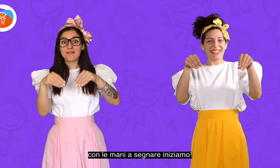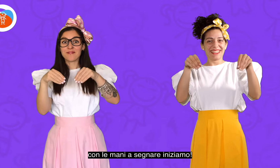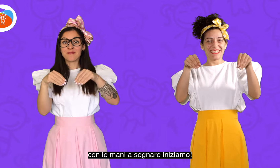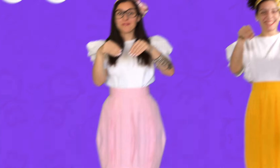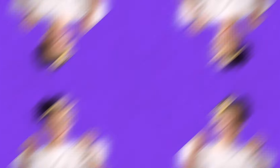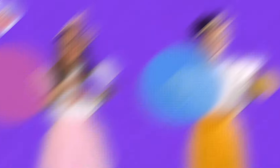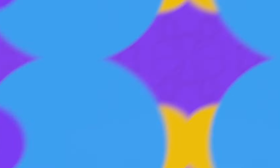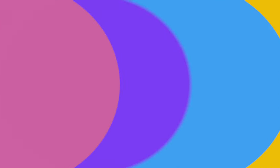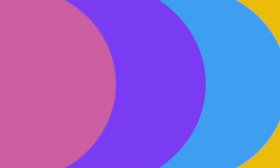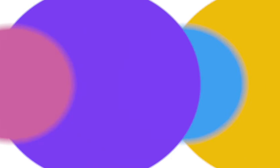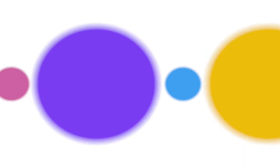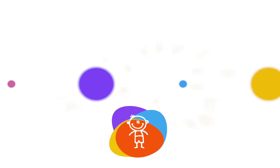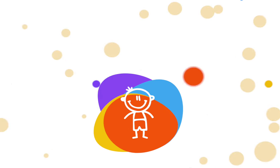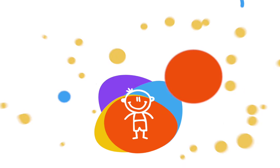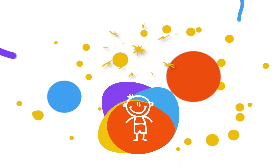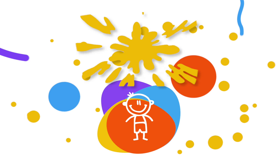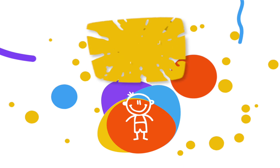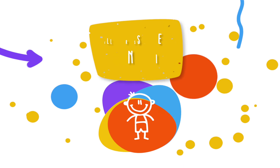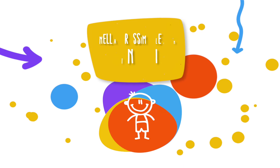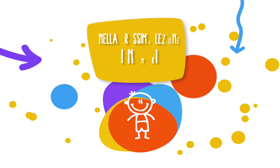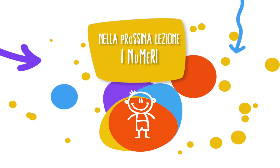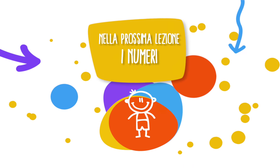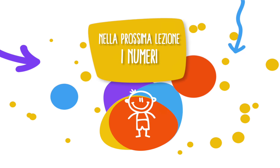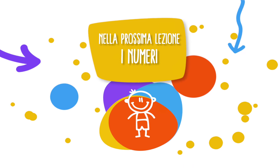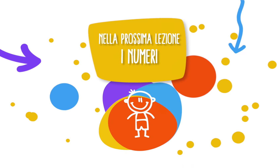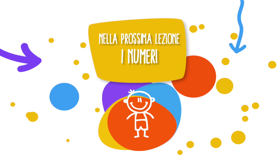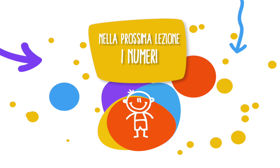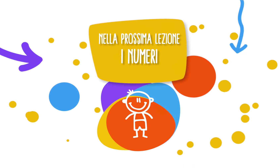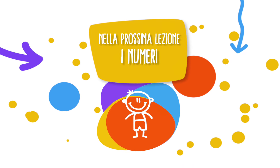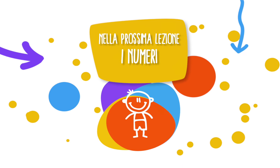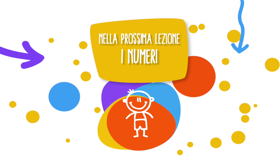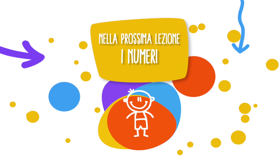Ciao! Ciao! Ciao! Ciao!